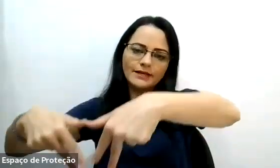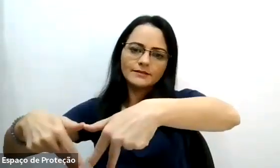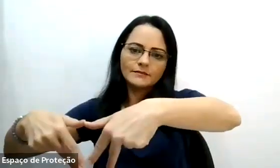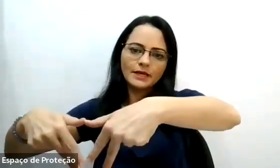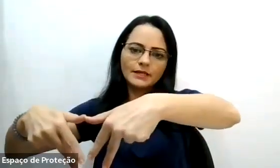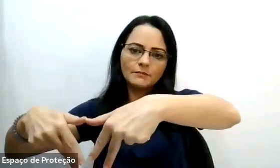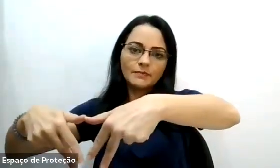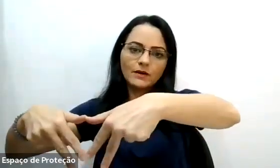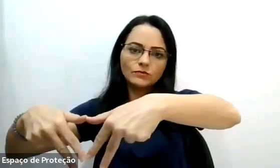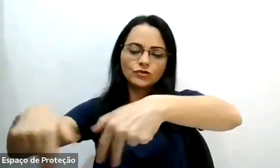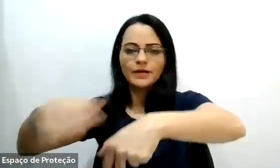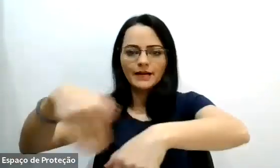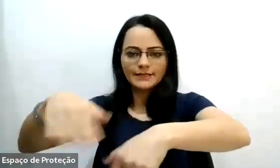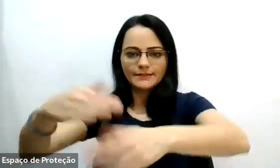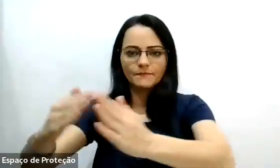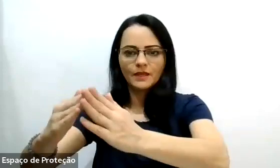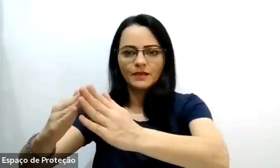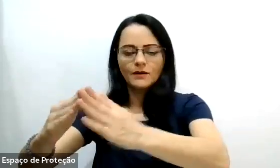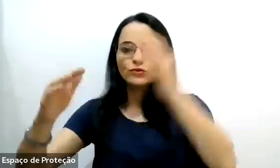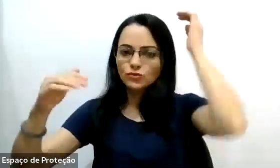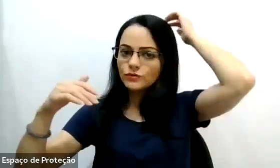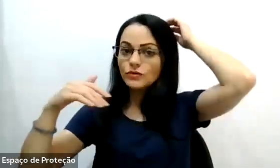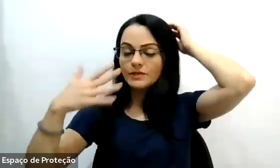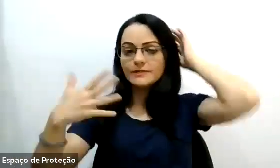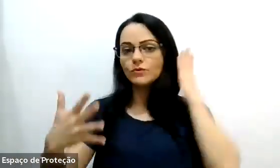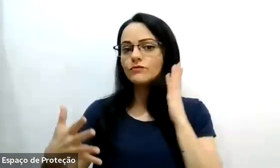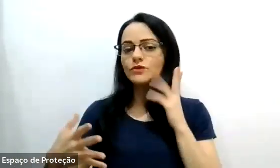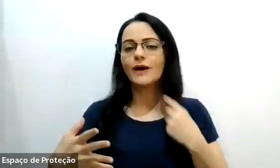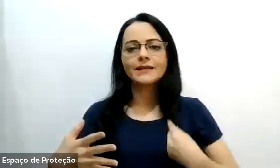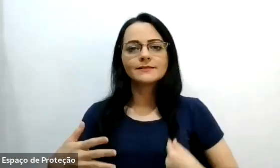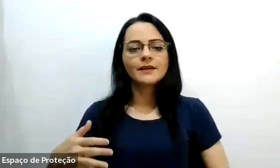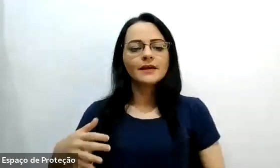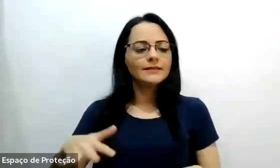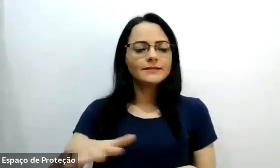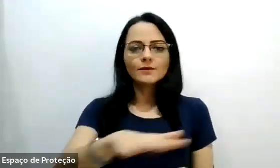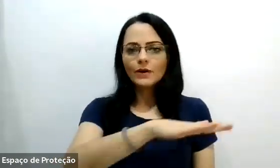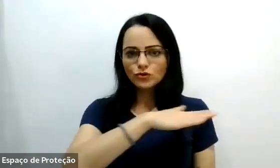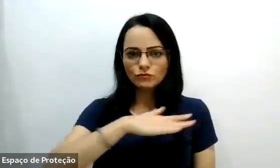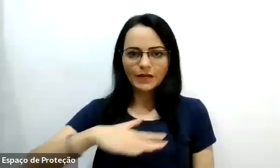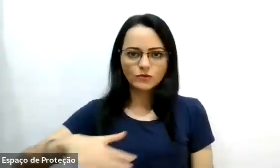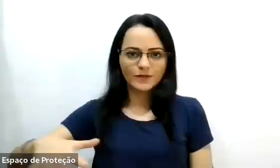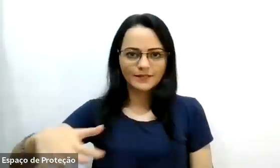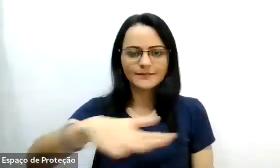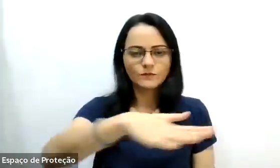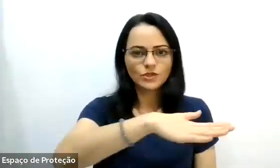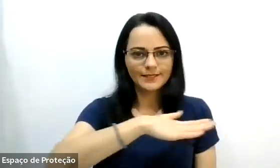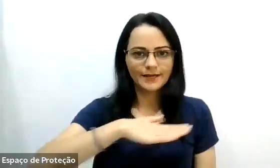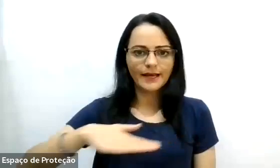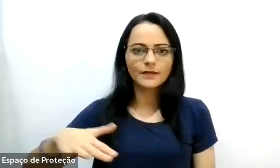traz aqui. Para onde? Para casa. Os surdos, como eles são muito visuais, eles estão acostumados com essa questão de